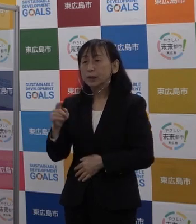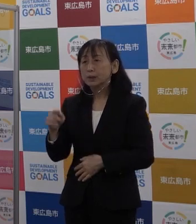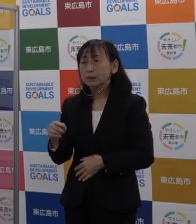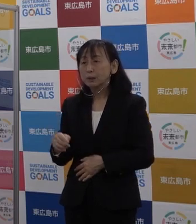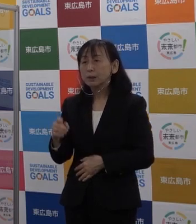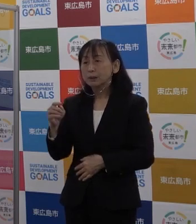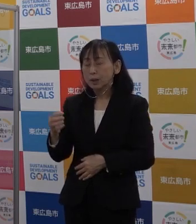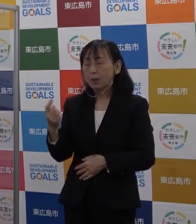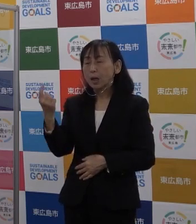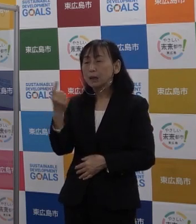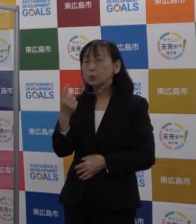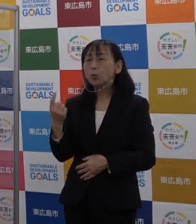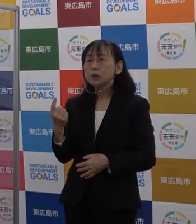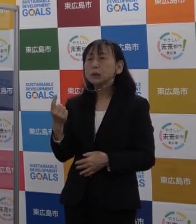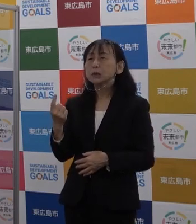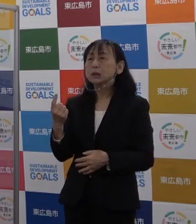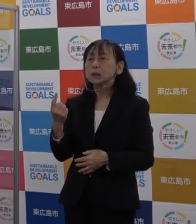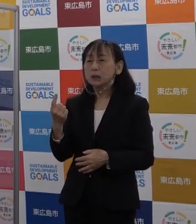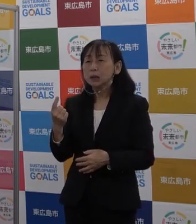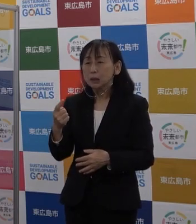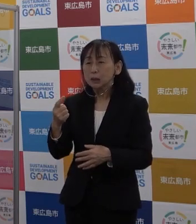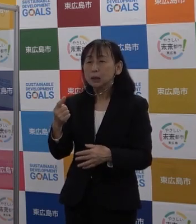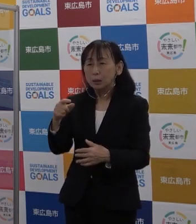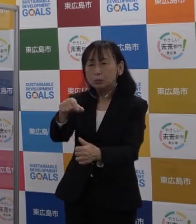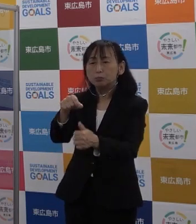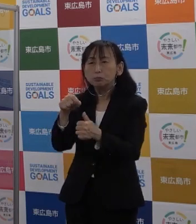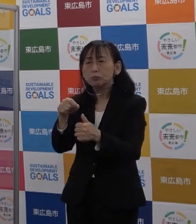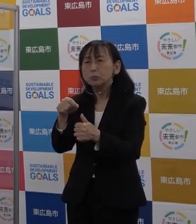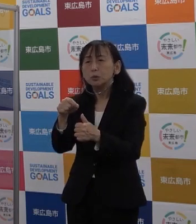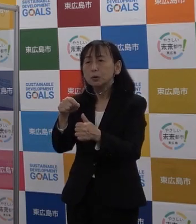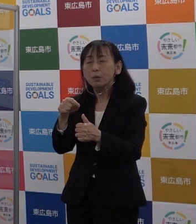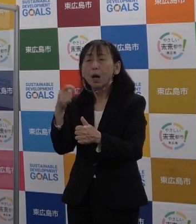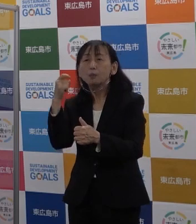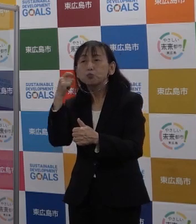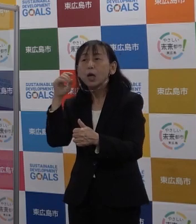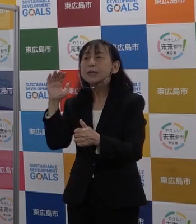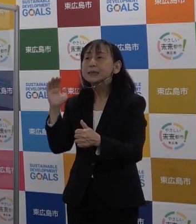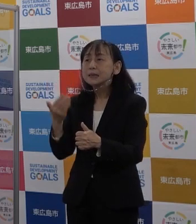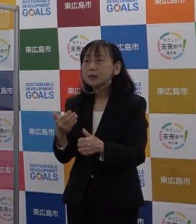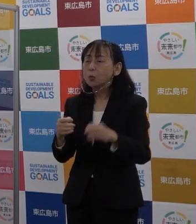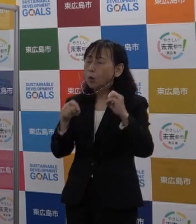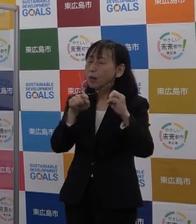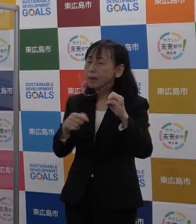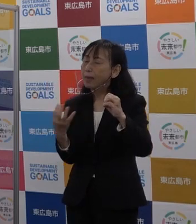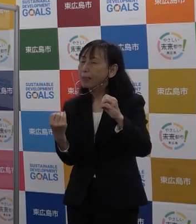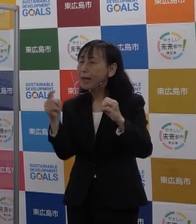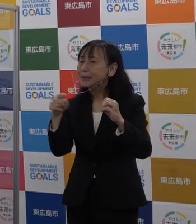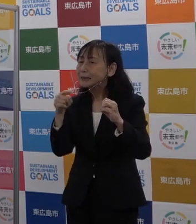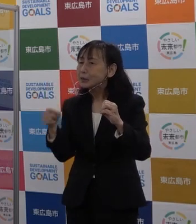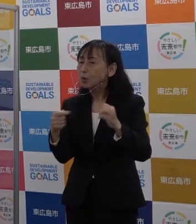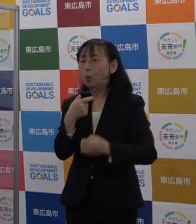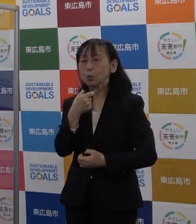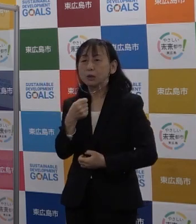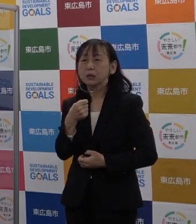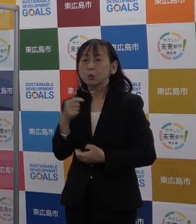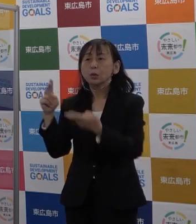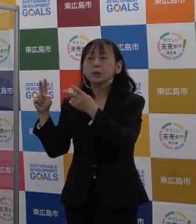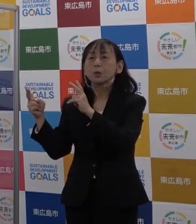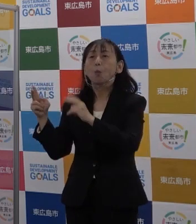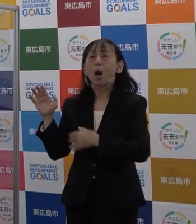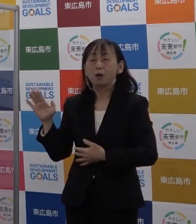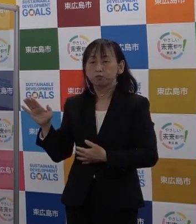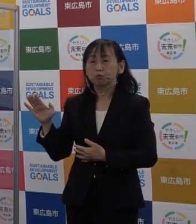あ、0. 何人役というようなものは必要だという企業がたくさんあるんですね。でそういうものを が一緒になって、